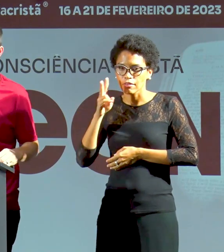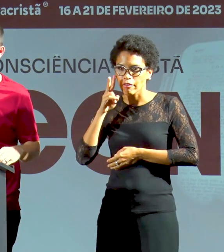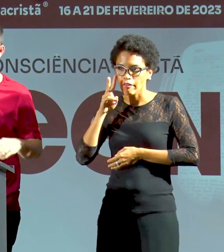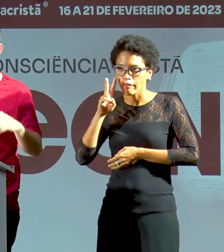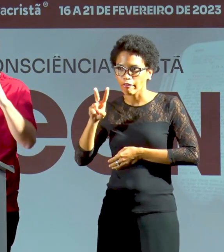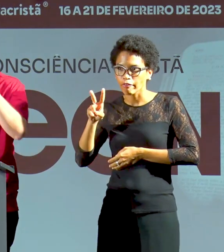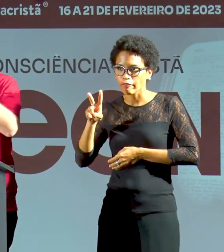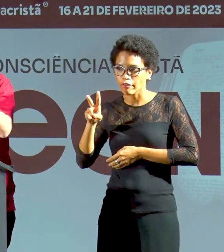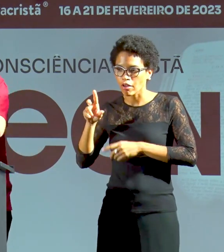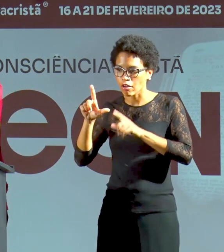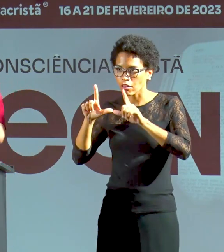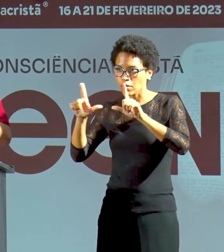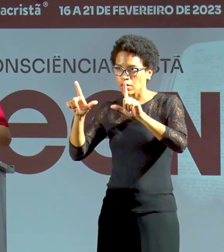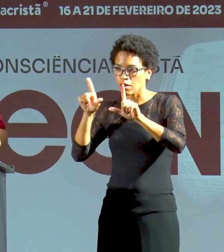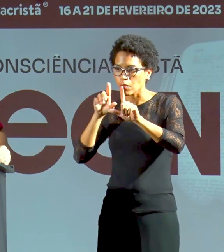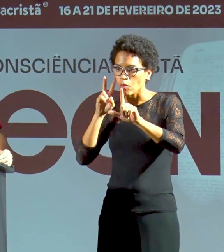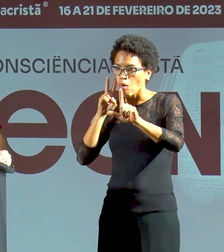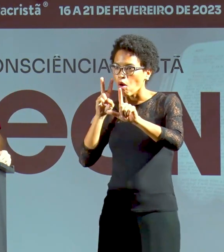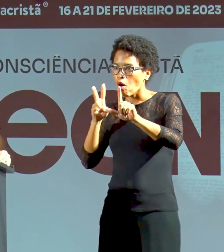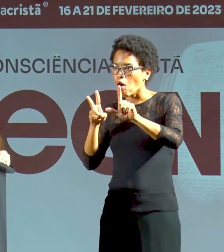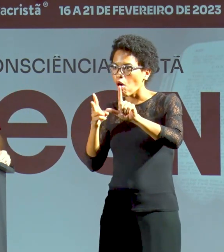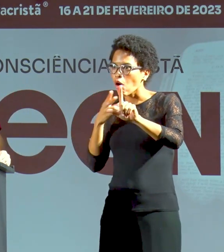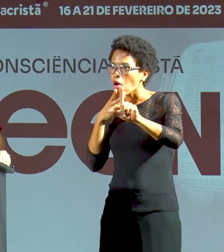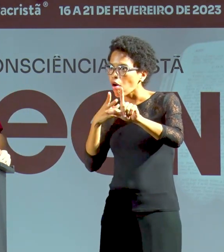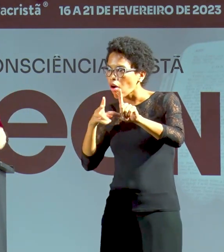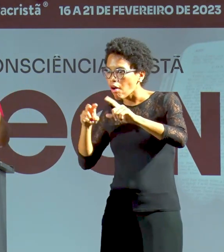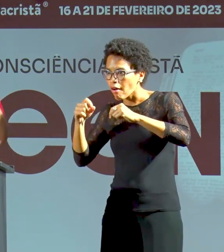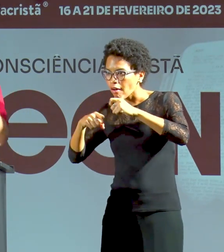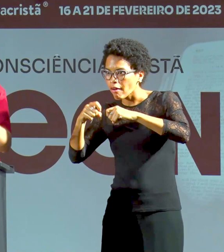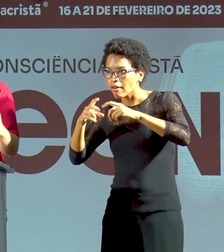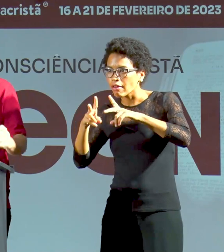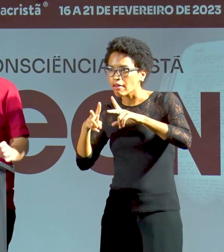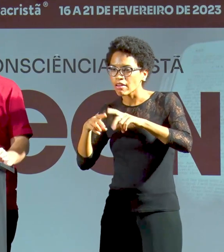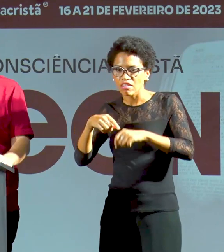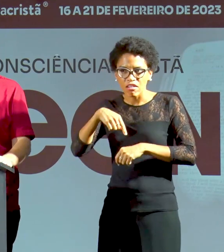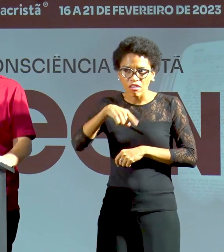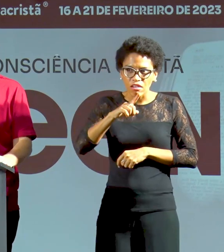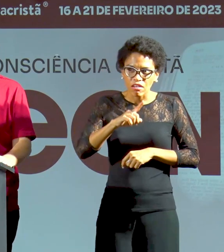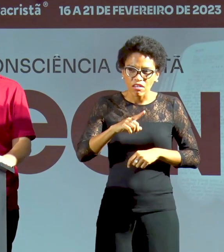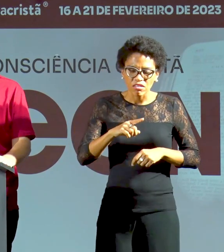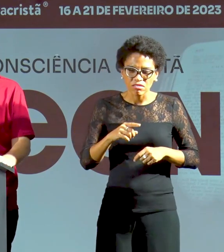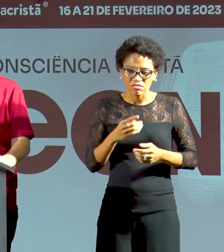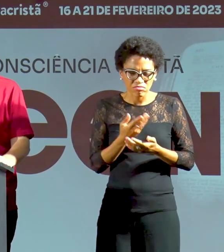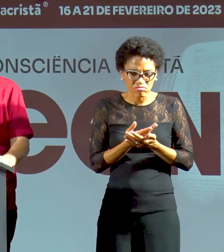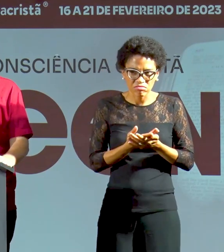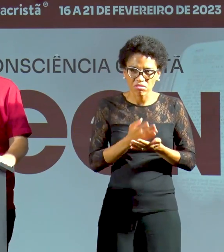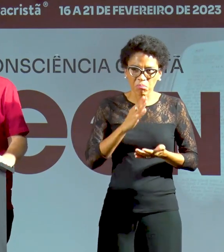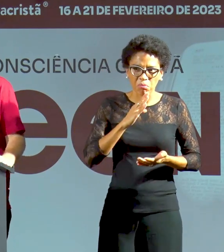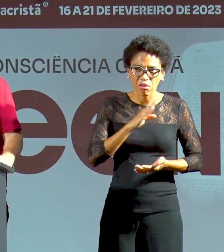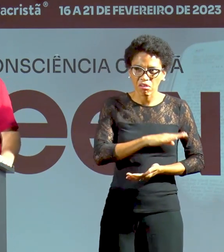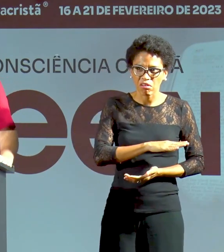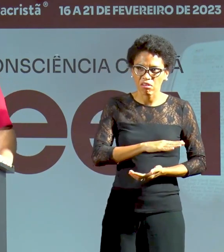WhatsApp entrando em lugares que não deve indo mal nos estudos